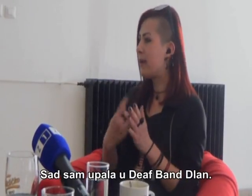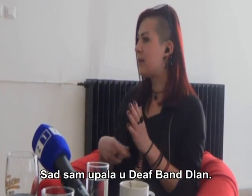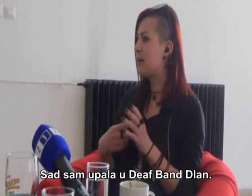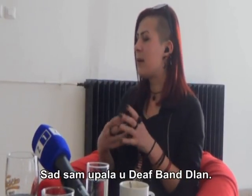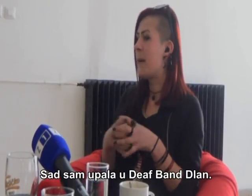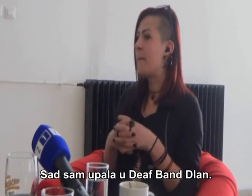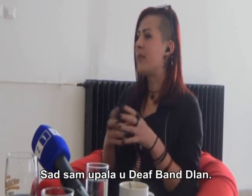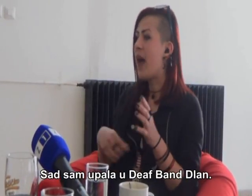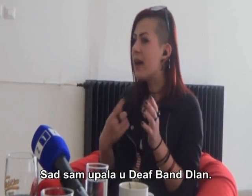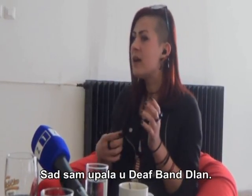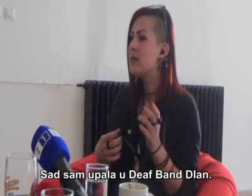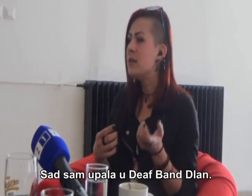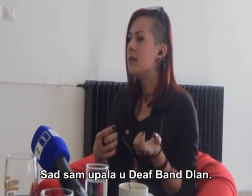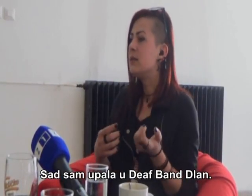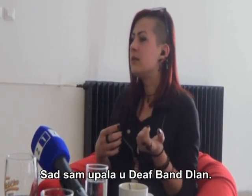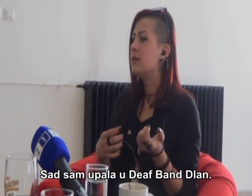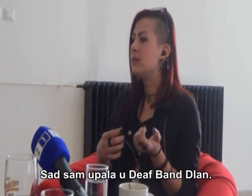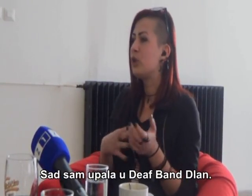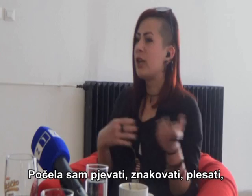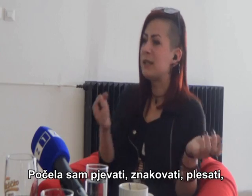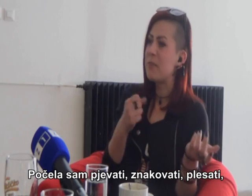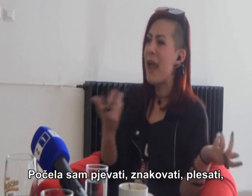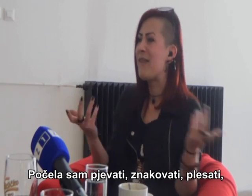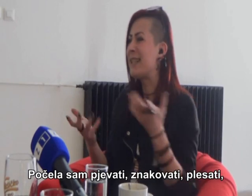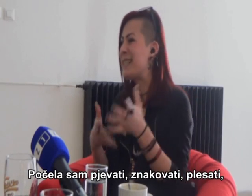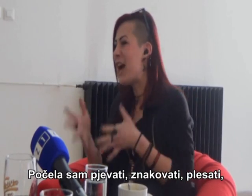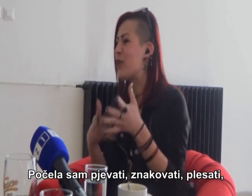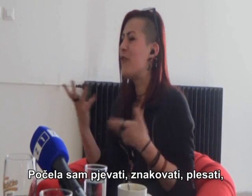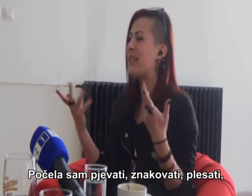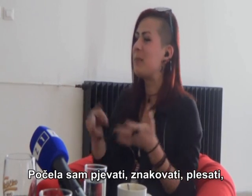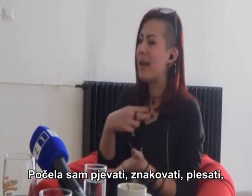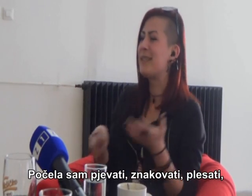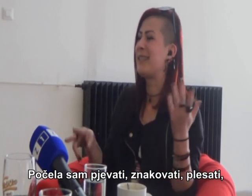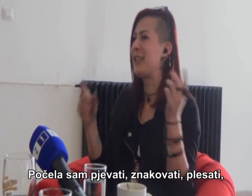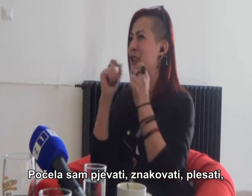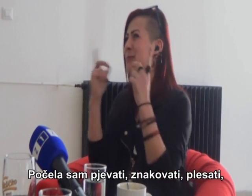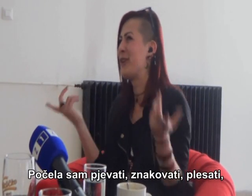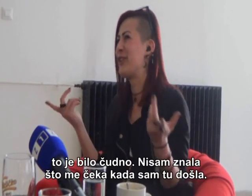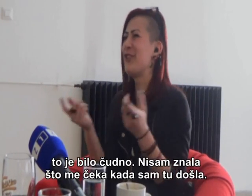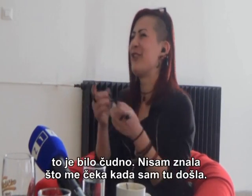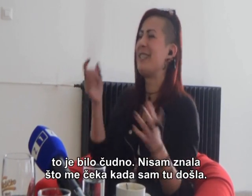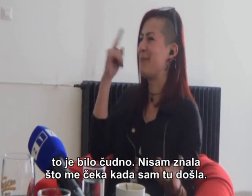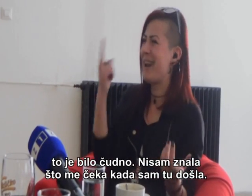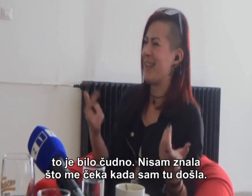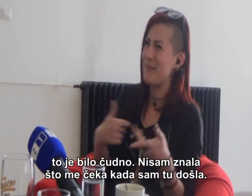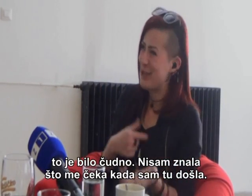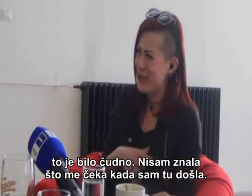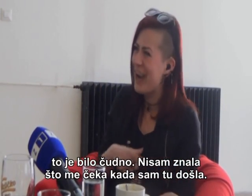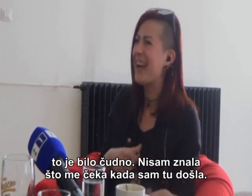bend, strana. Počela sam pjevati, maštovati, pletati i sve bilo sve. Nisam znala da mi dočekala kad